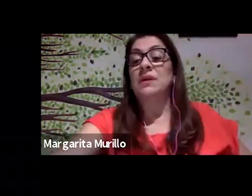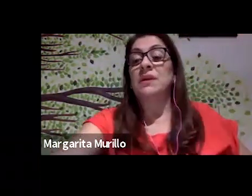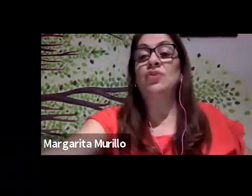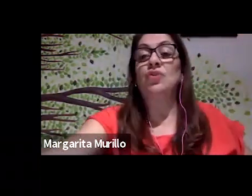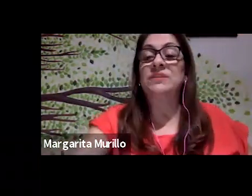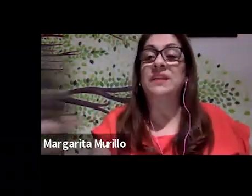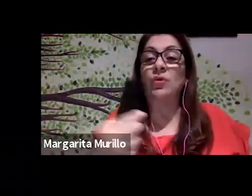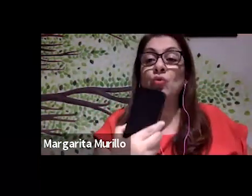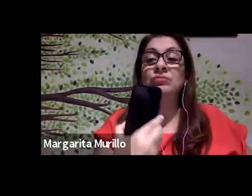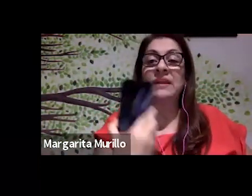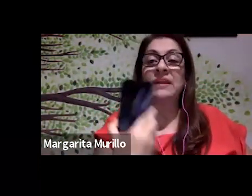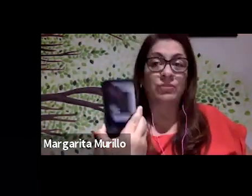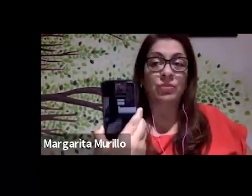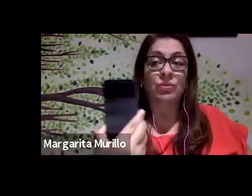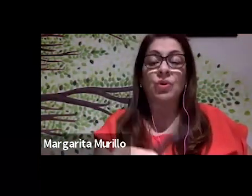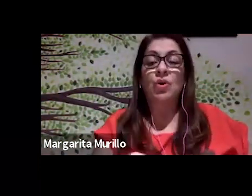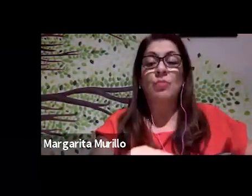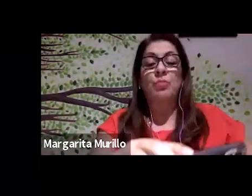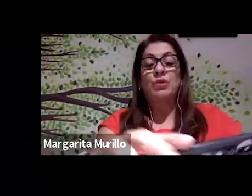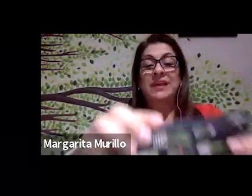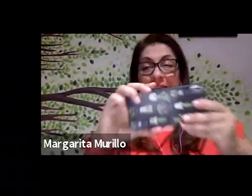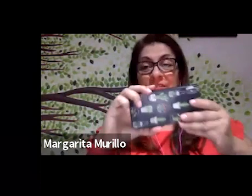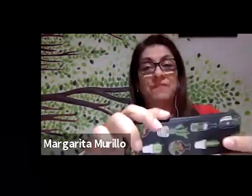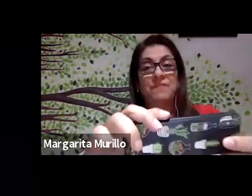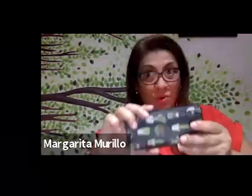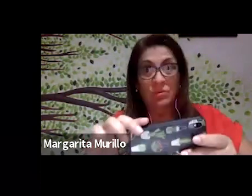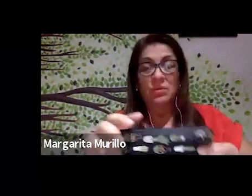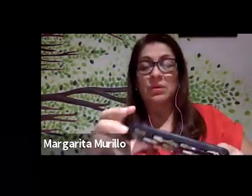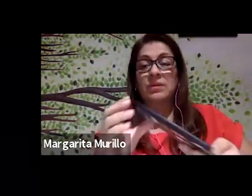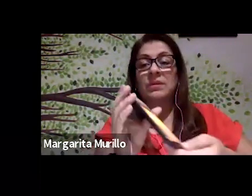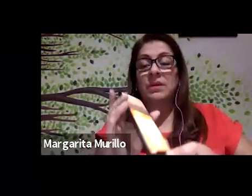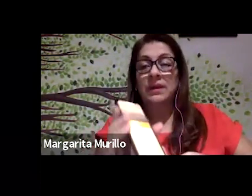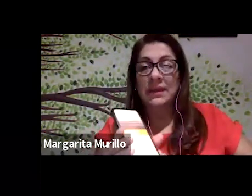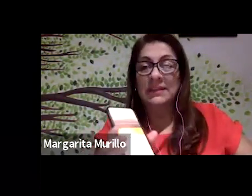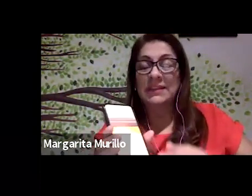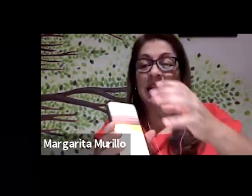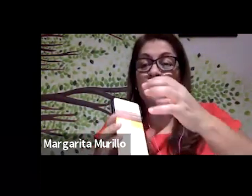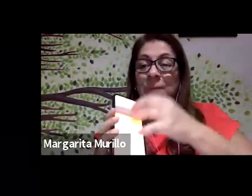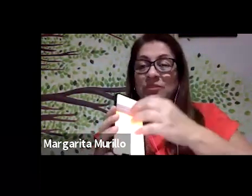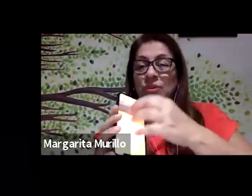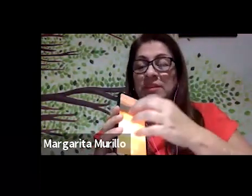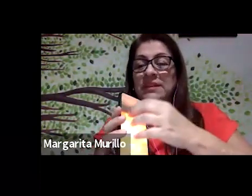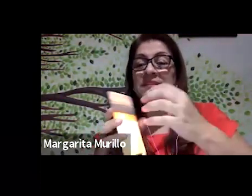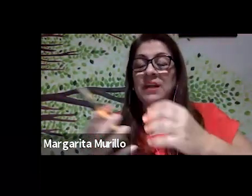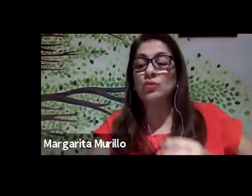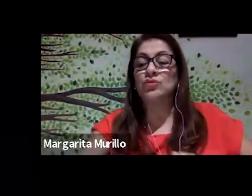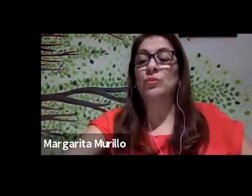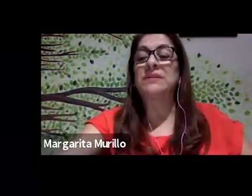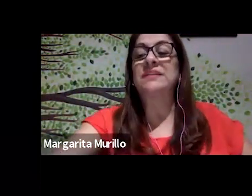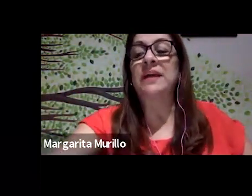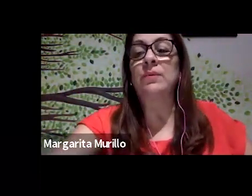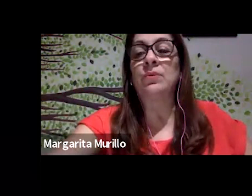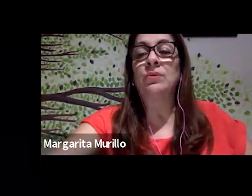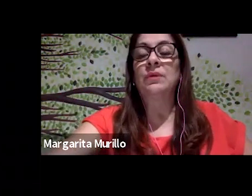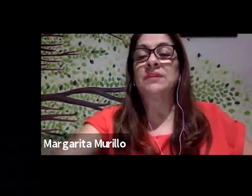y no Desde un teléfono porque el reflejo que el impacto que tiene